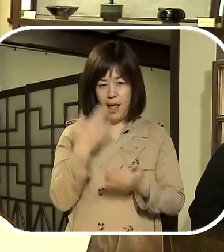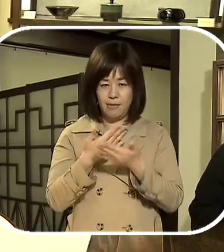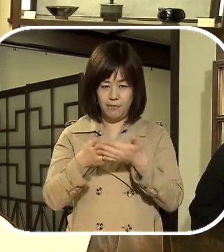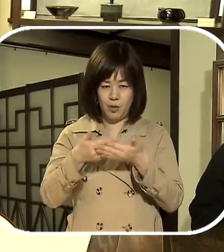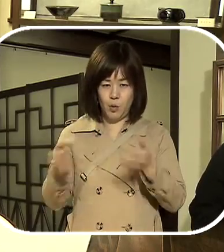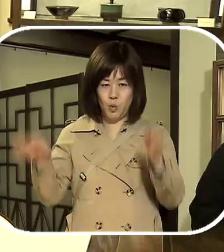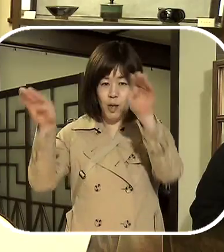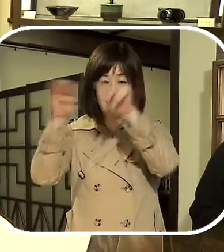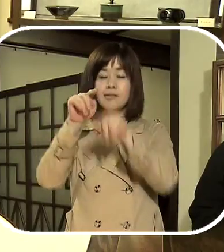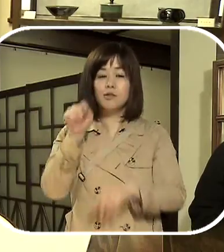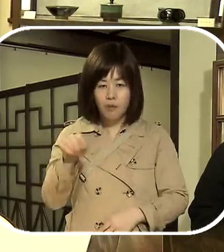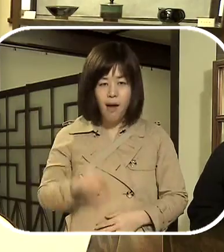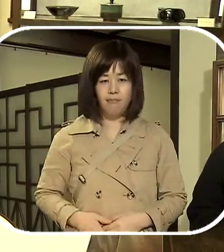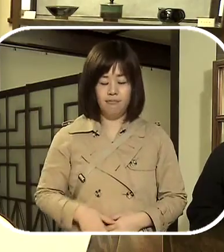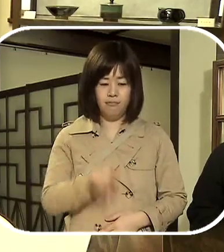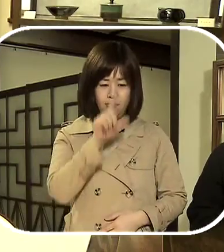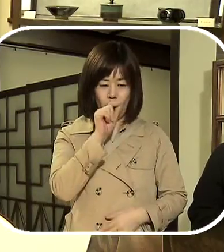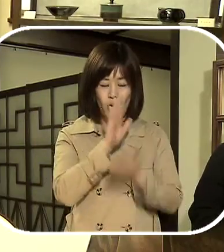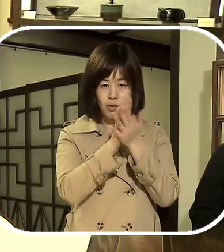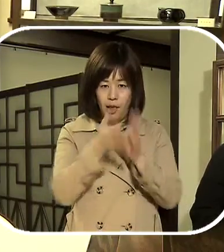鳥取民芸美術館には